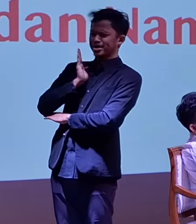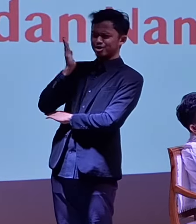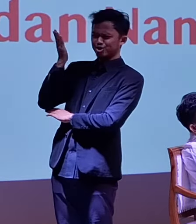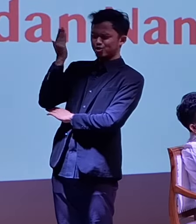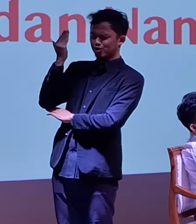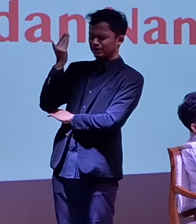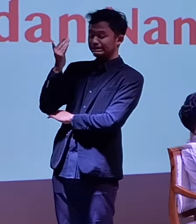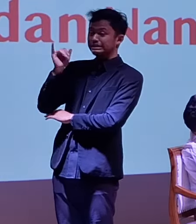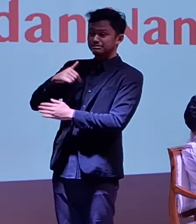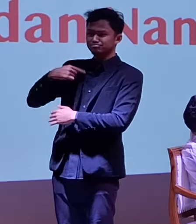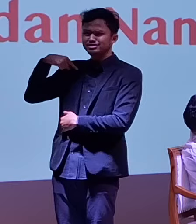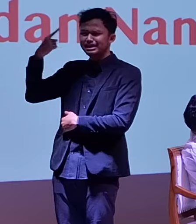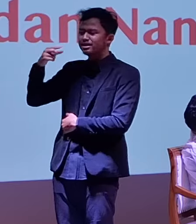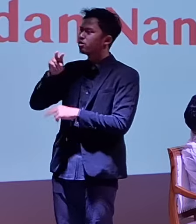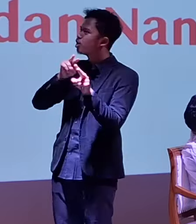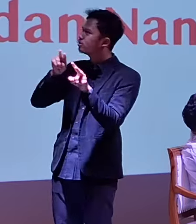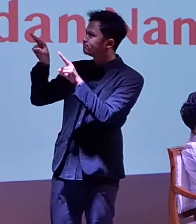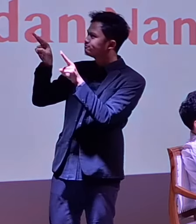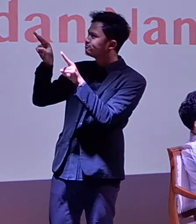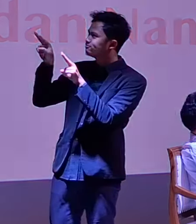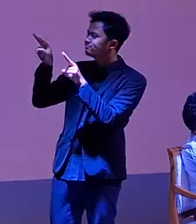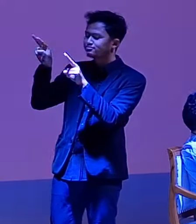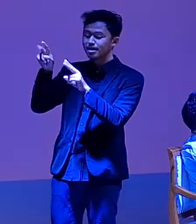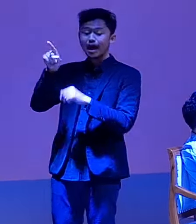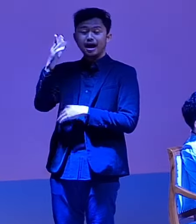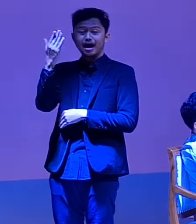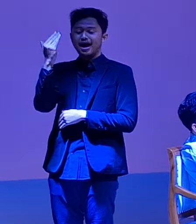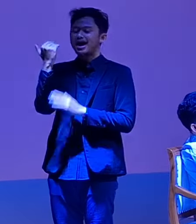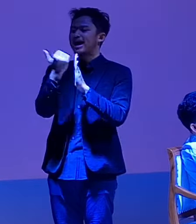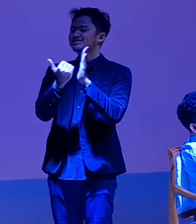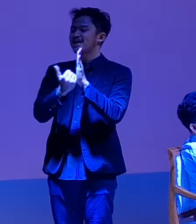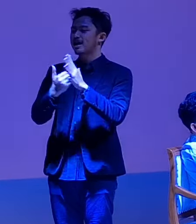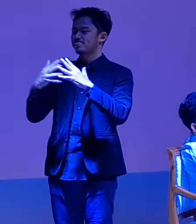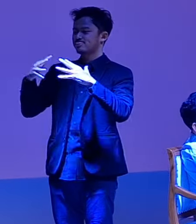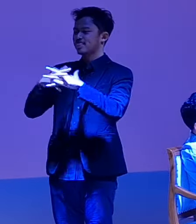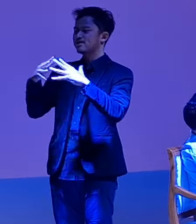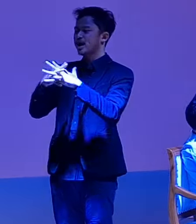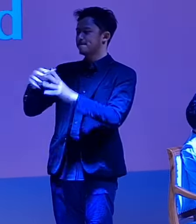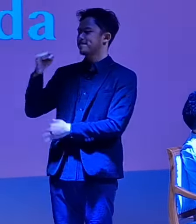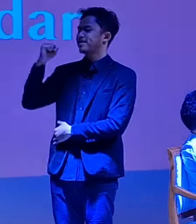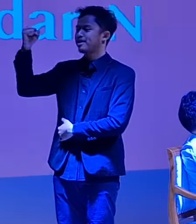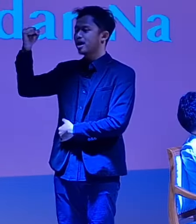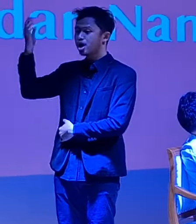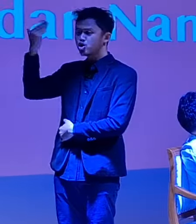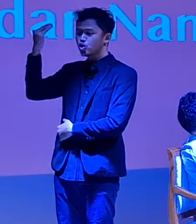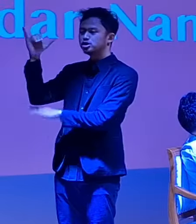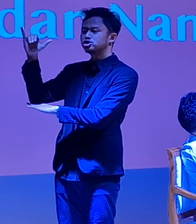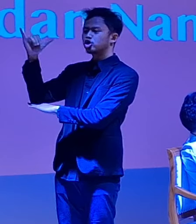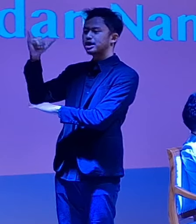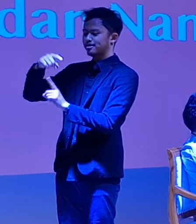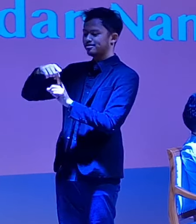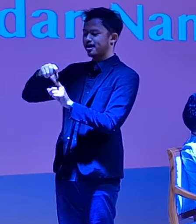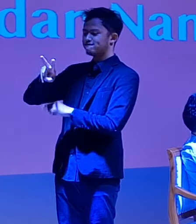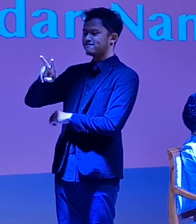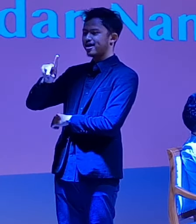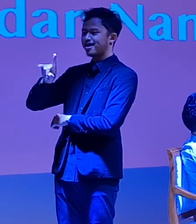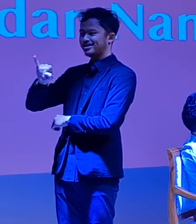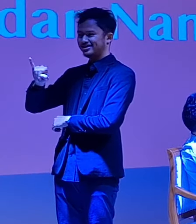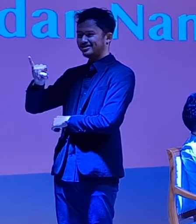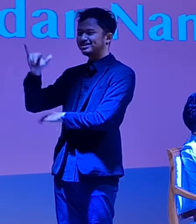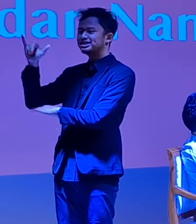juga penonton di beliau dulu waktu acara Tanah Merdeka itu di TVRI Jogja. Ya, ya. Nah ini kita